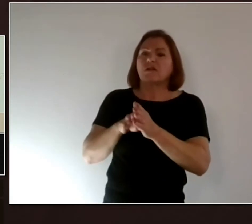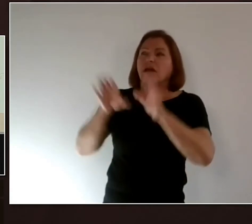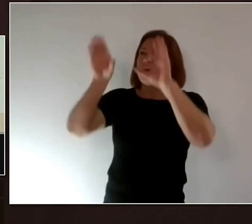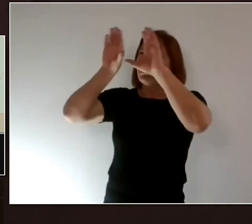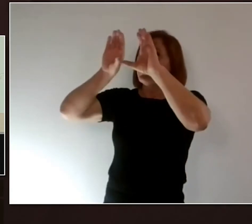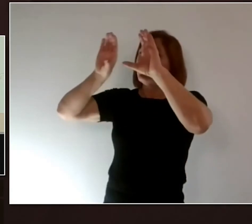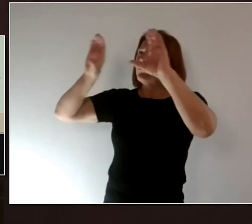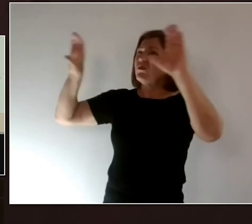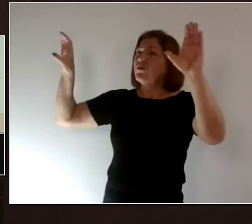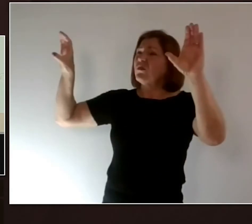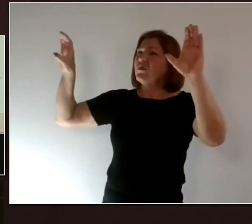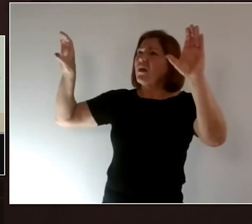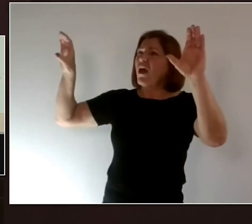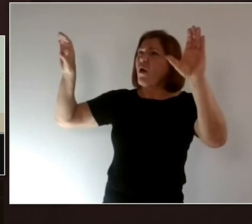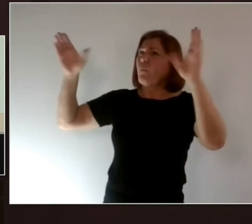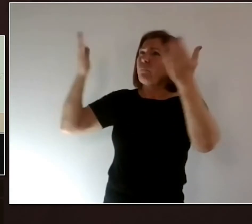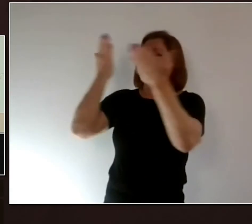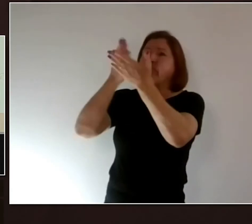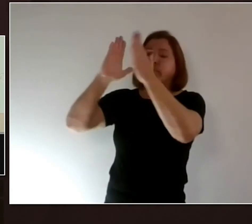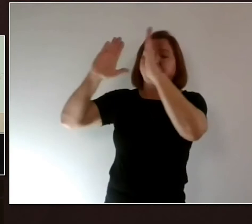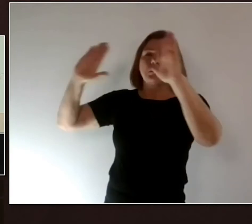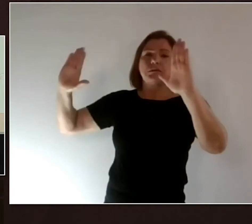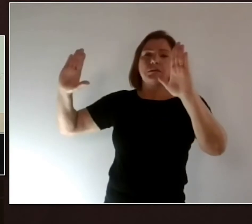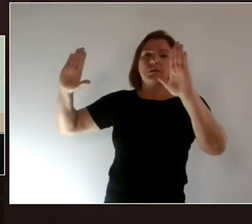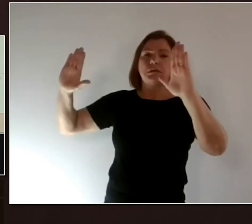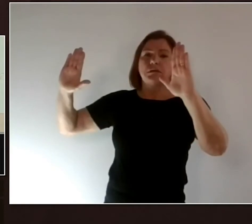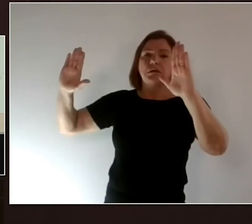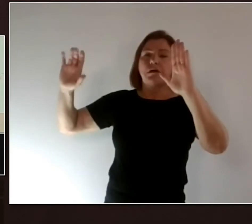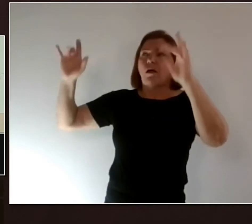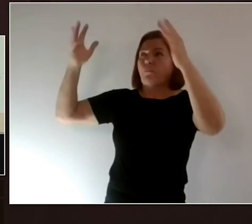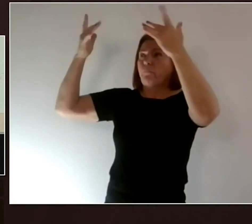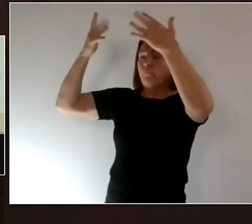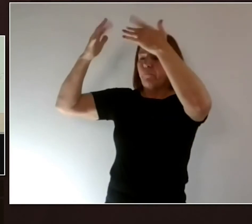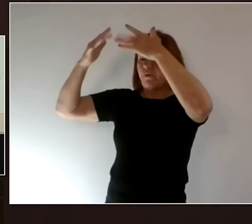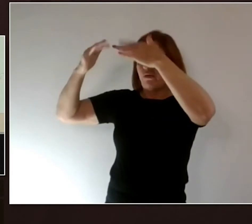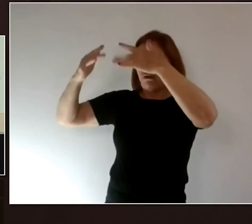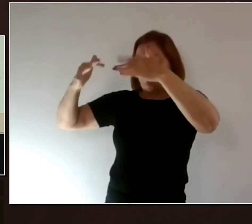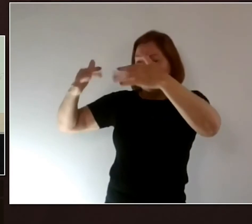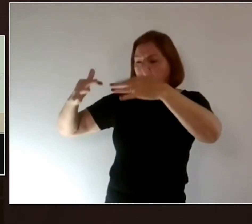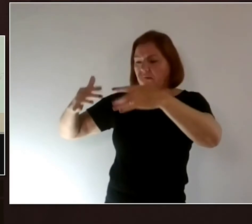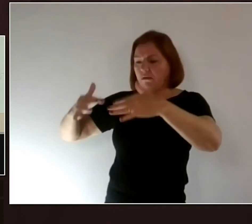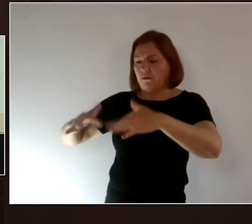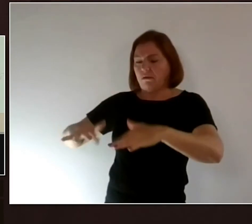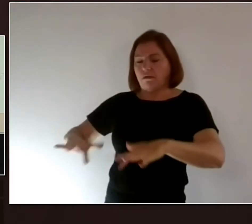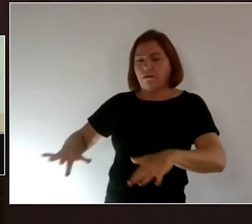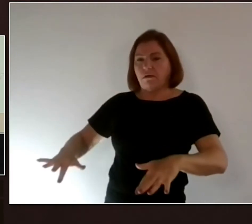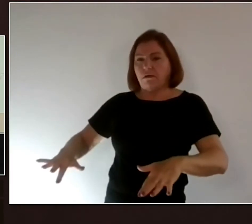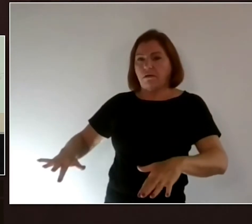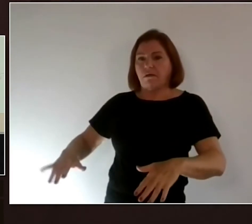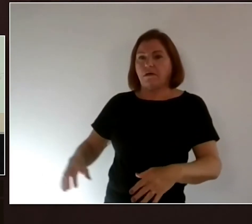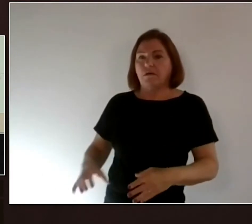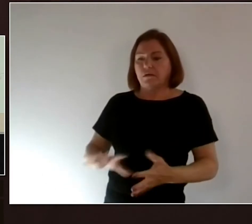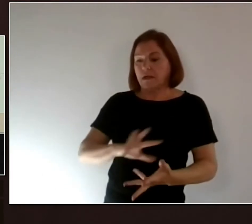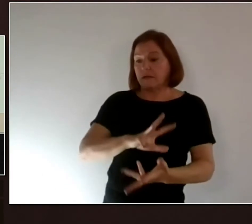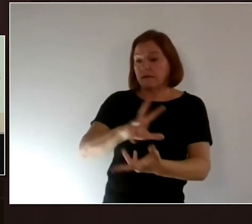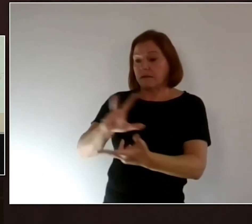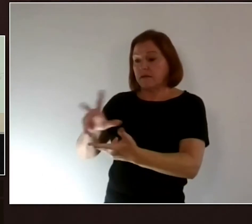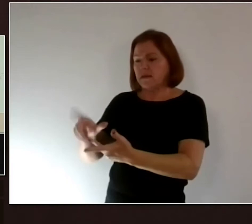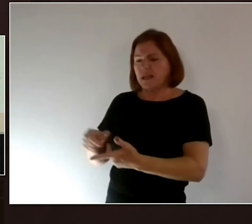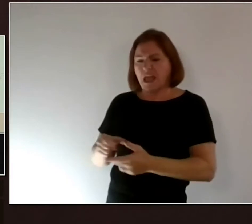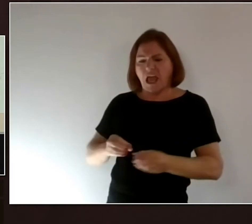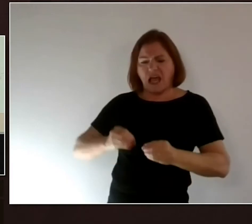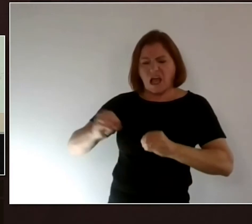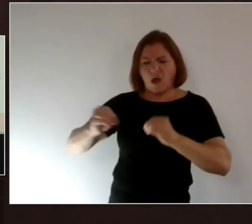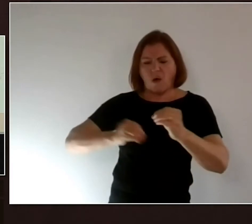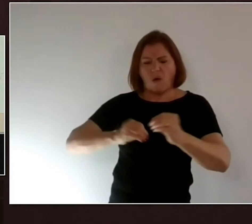estrepitoso estrondo, e os elementos se desfarão abrasados, também a terra e as obras que nela existem